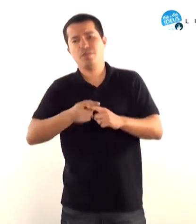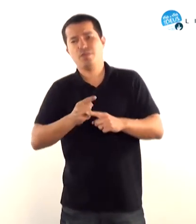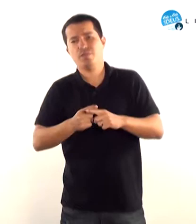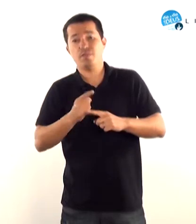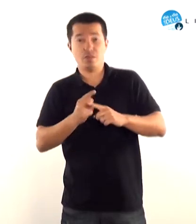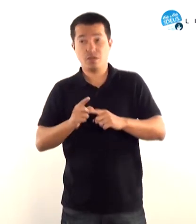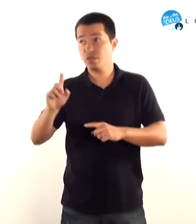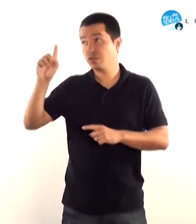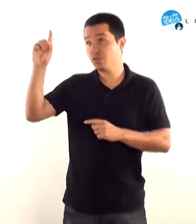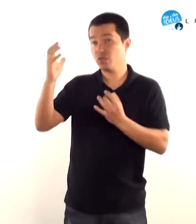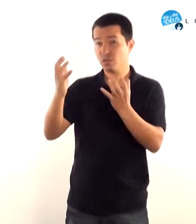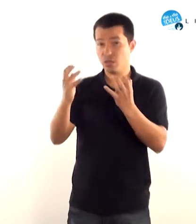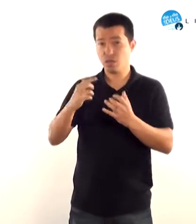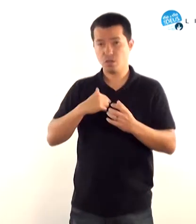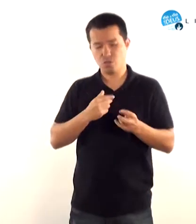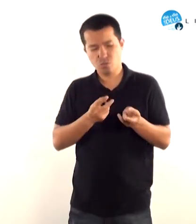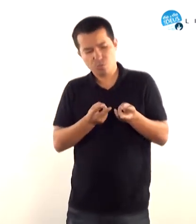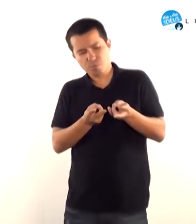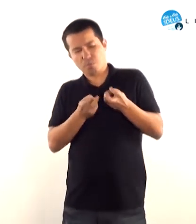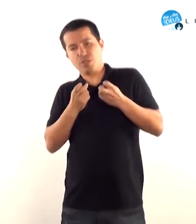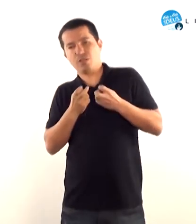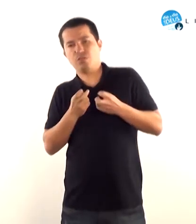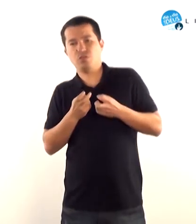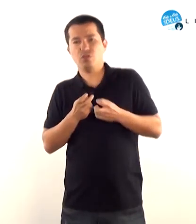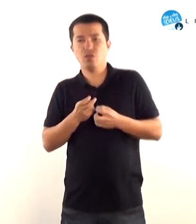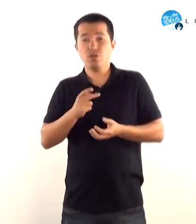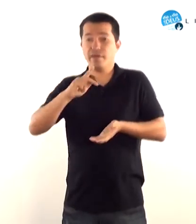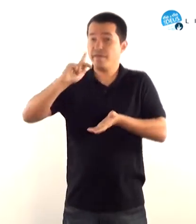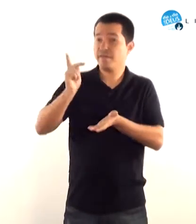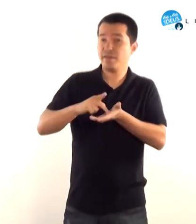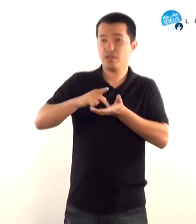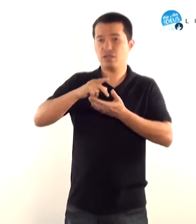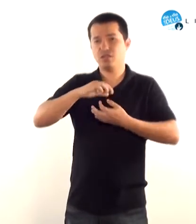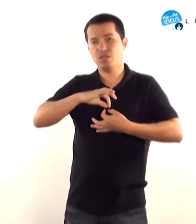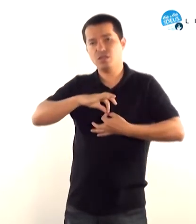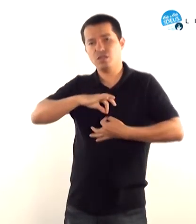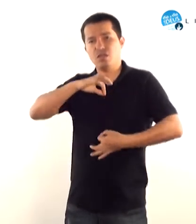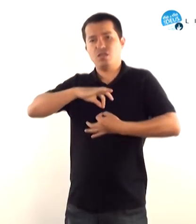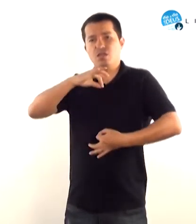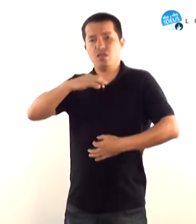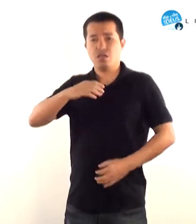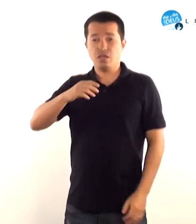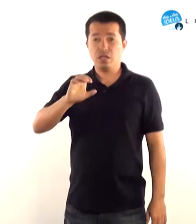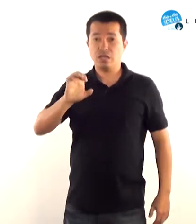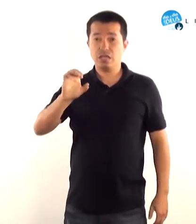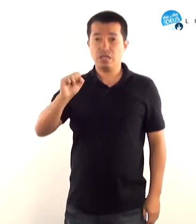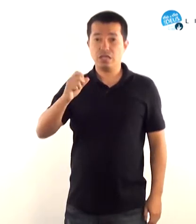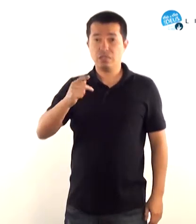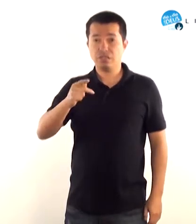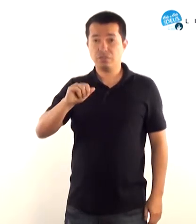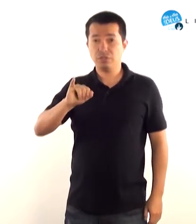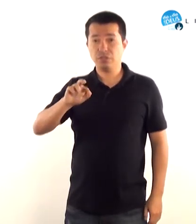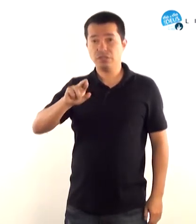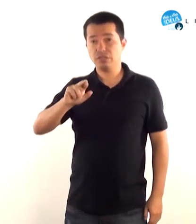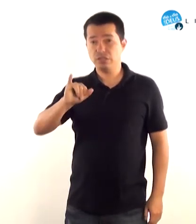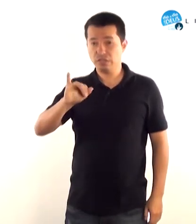verdades espirituais. Por isso, quando eu olho para esse texto, para esse relato bíblico, chama a